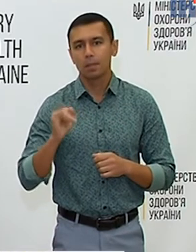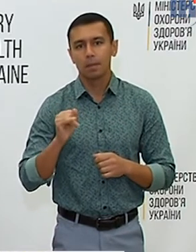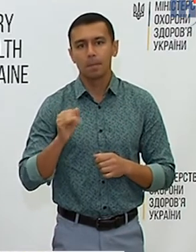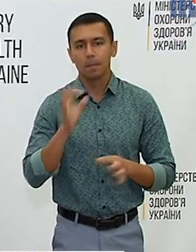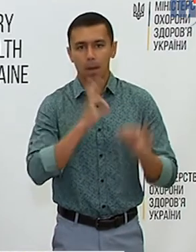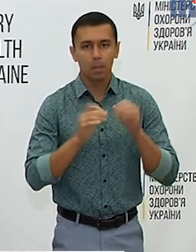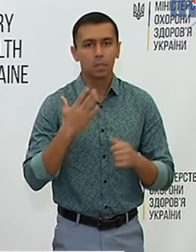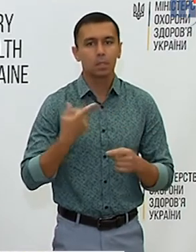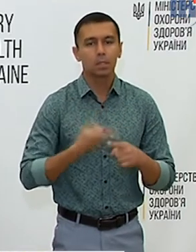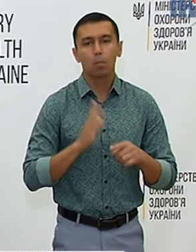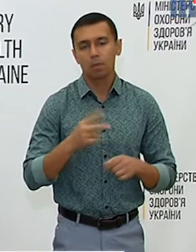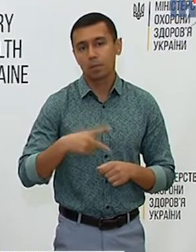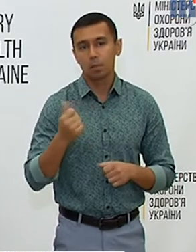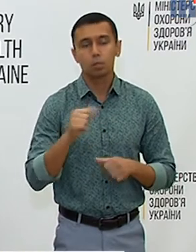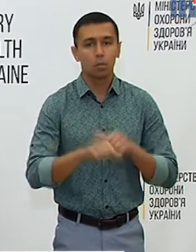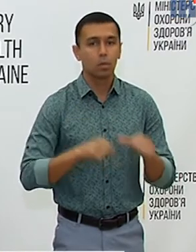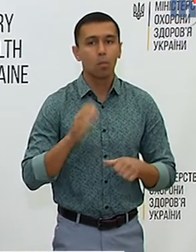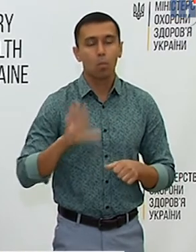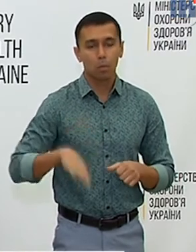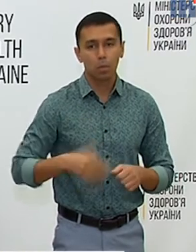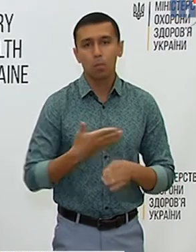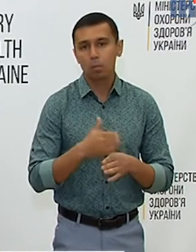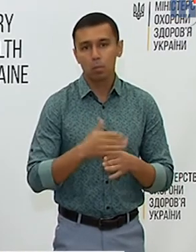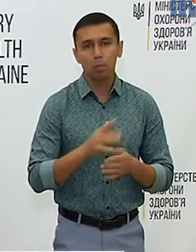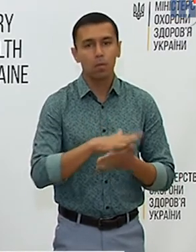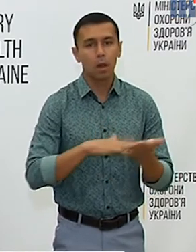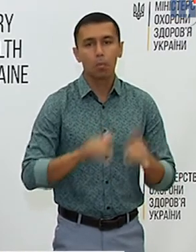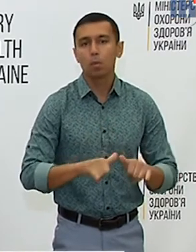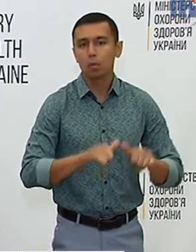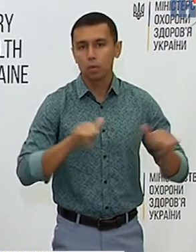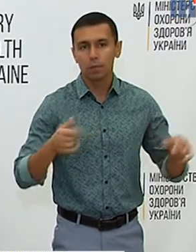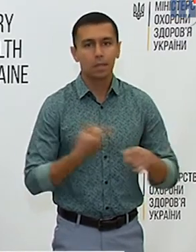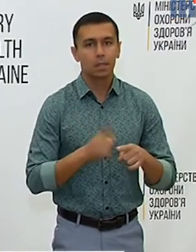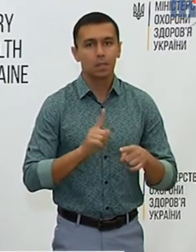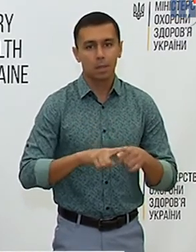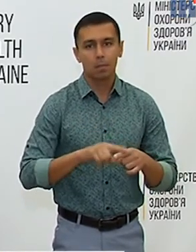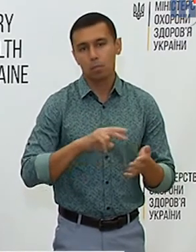буде в 2021 році. Потім поступово далі ми будемо розширювати цей модуль.